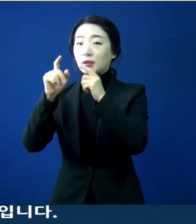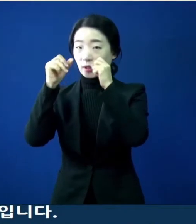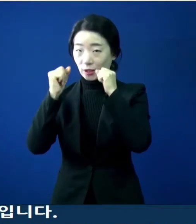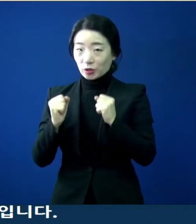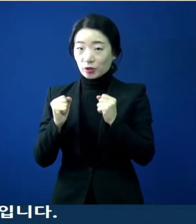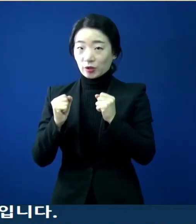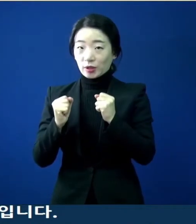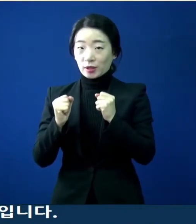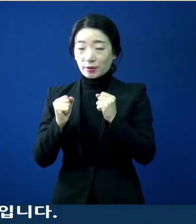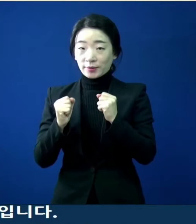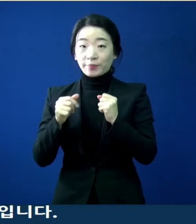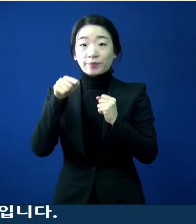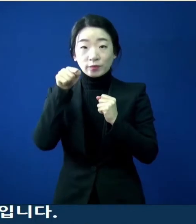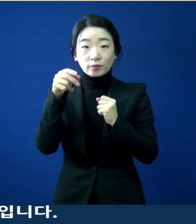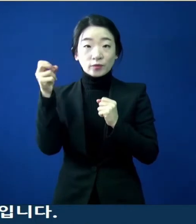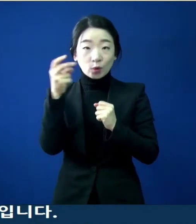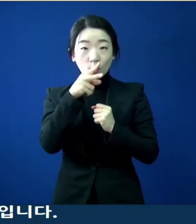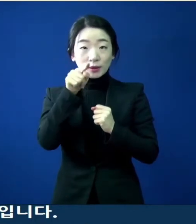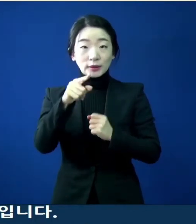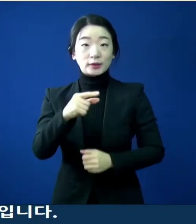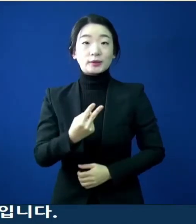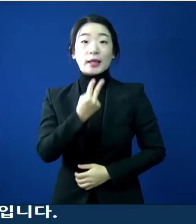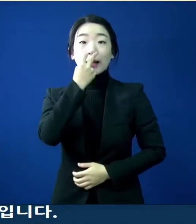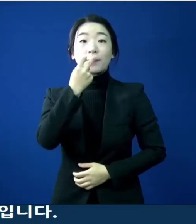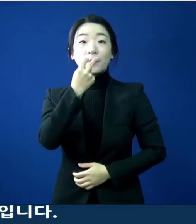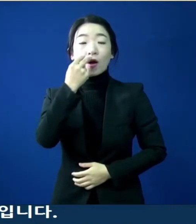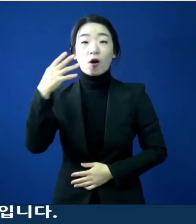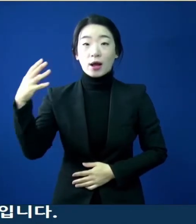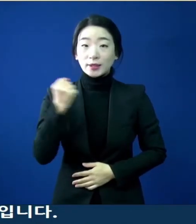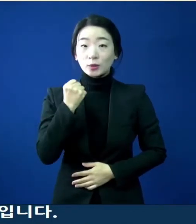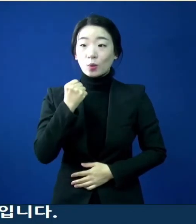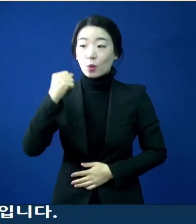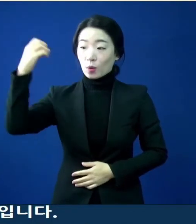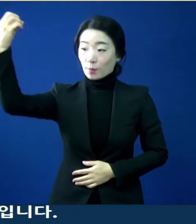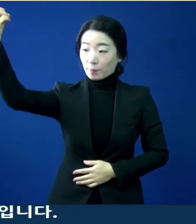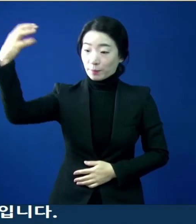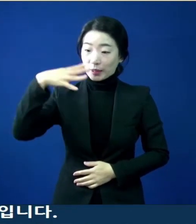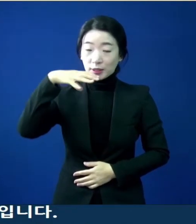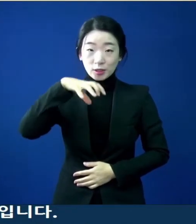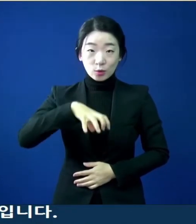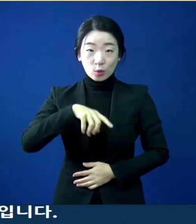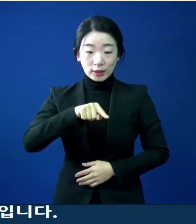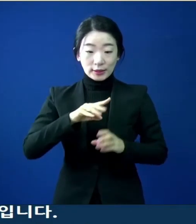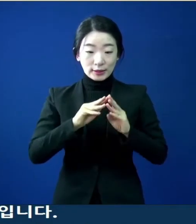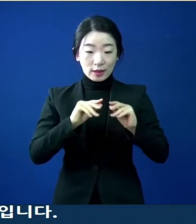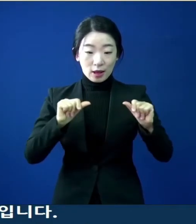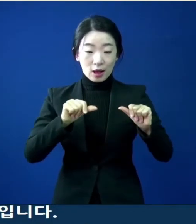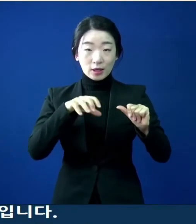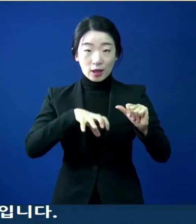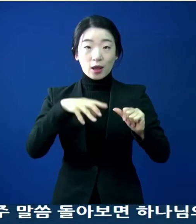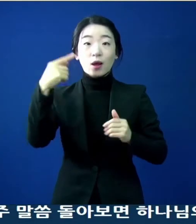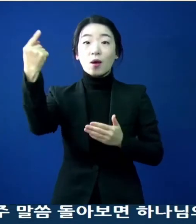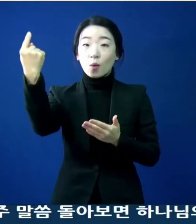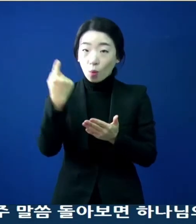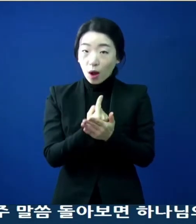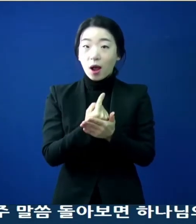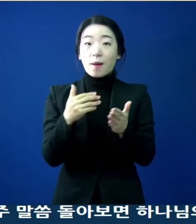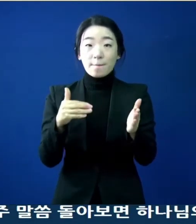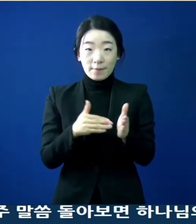그 안에 있는 생명을 가지고 빛으로 이 땅에 오셨는데, 5절 말씀을